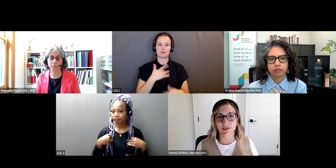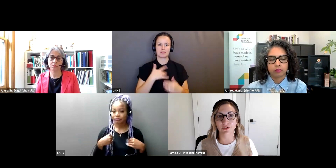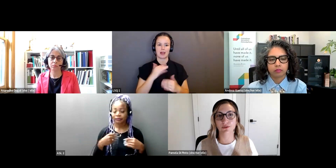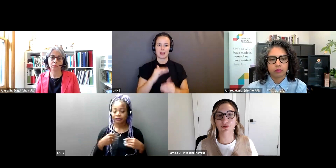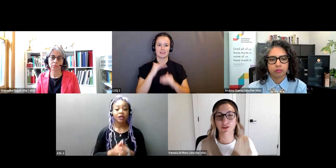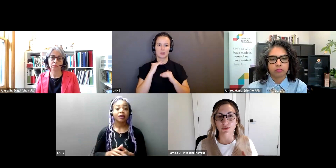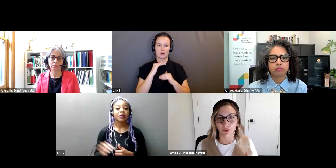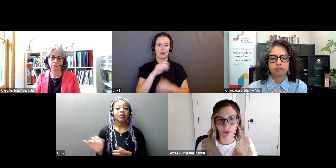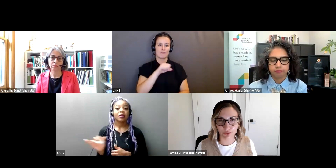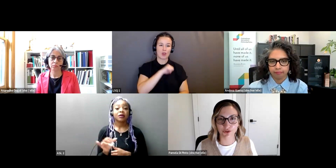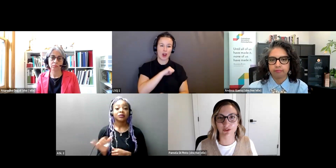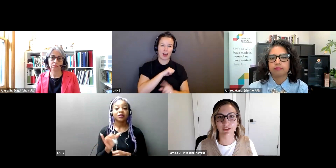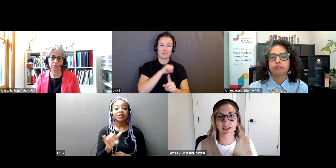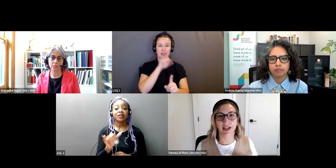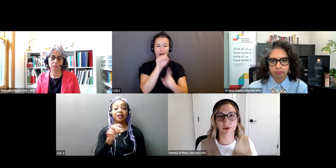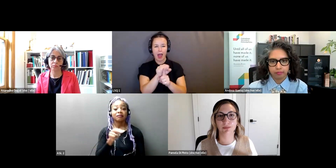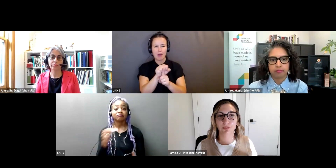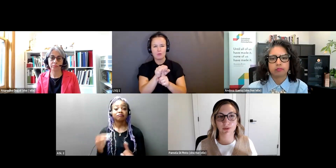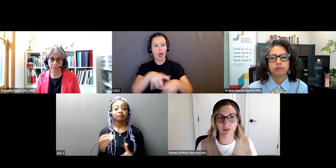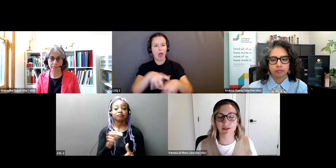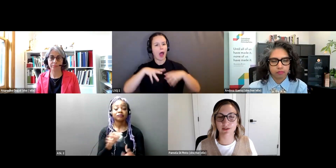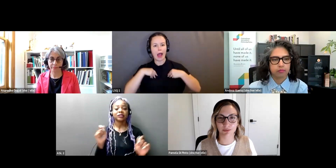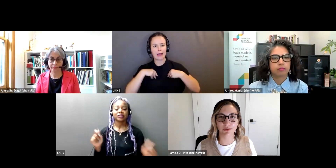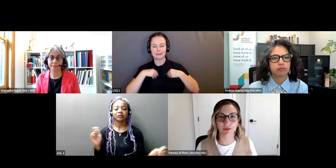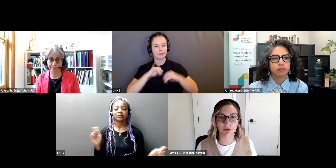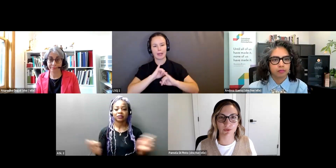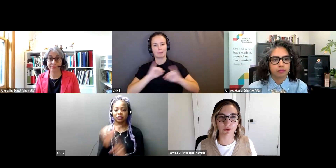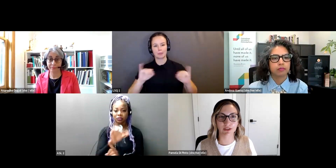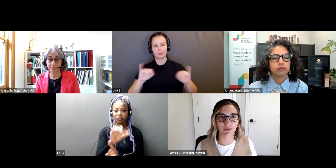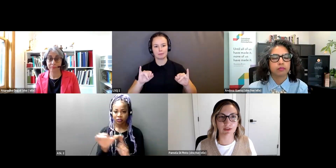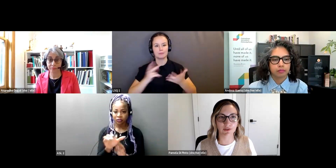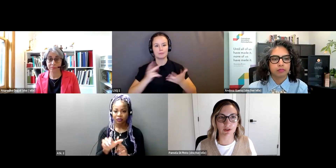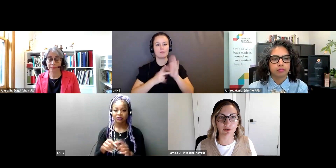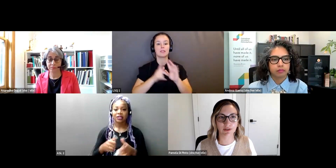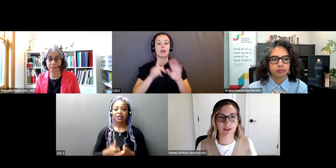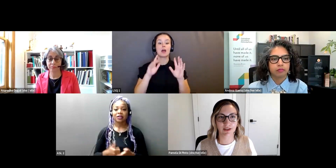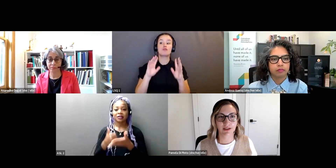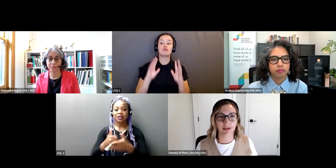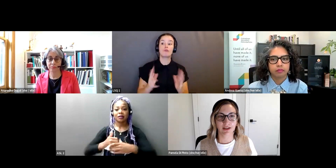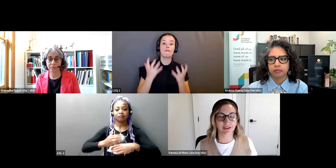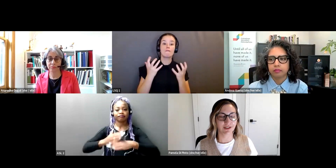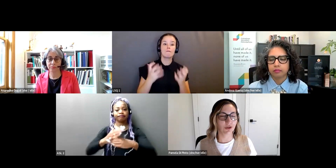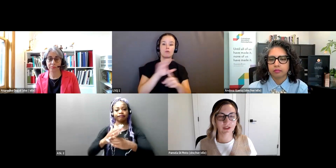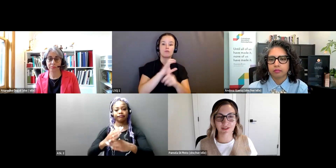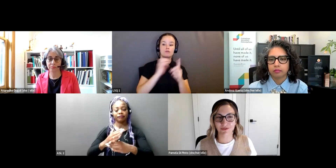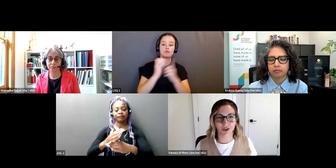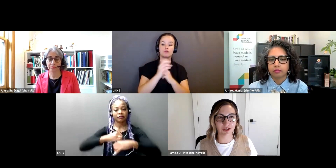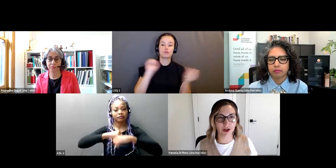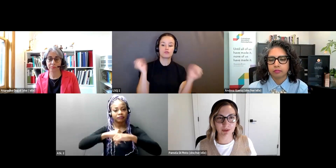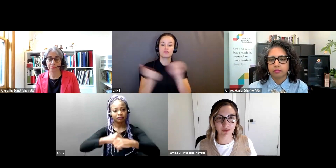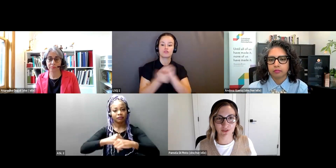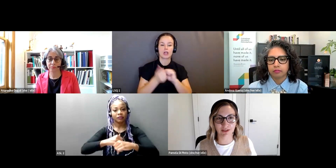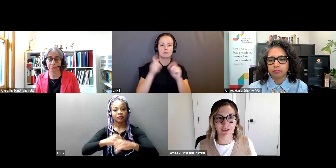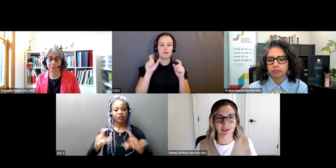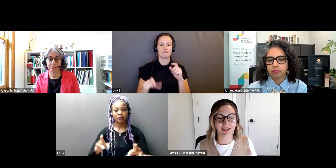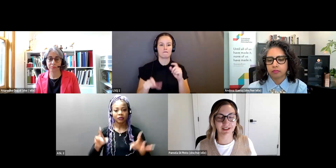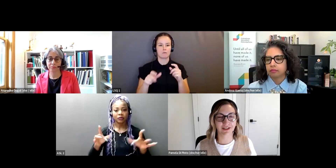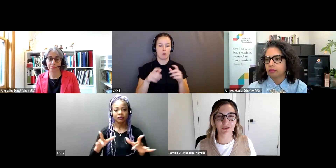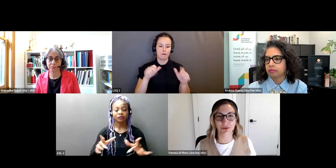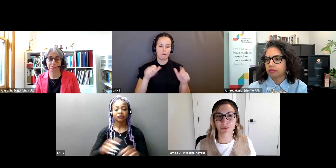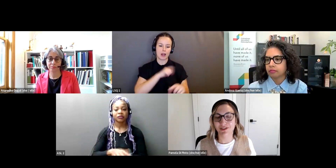et l'abus, ce n'est jamais acceptable. Et c'est comme ça qu'on peut changer notre culture et empêcher qu'il y ait de la